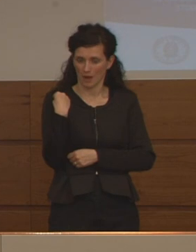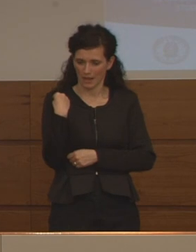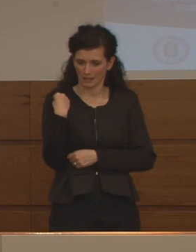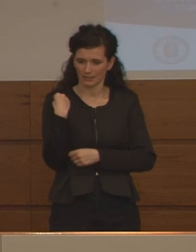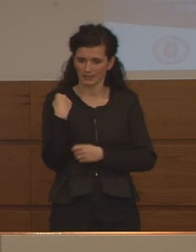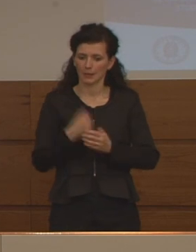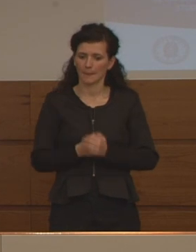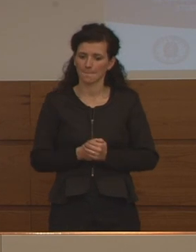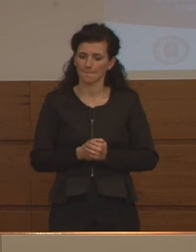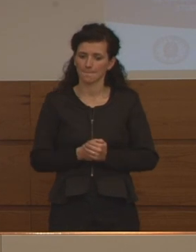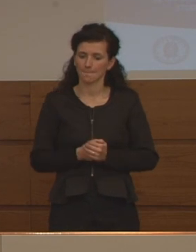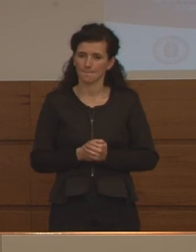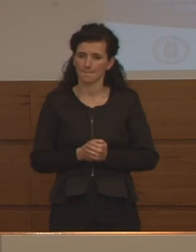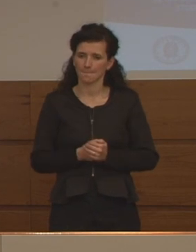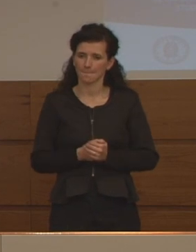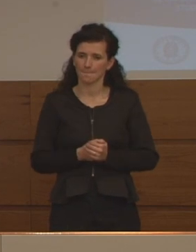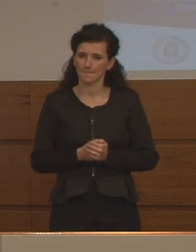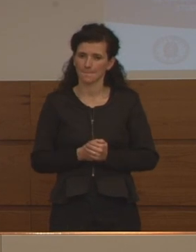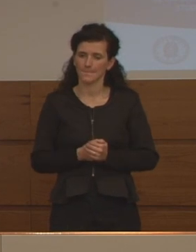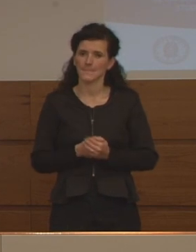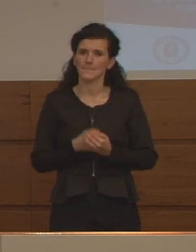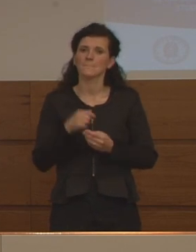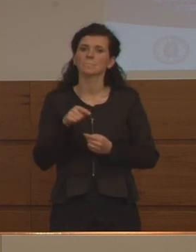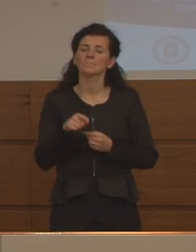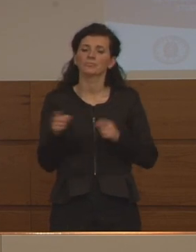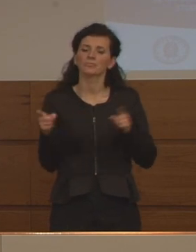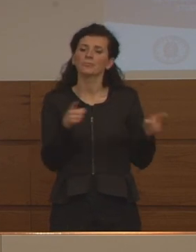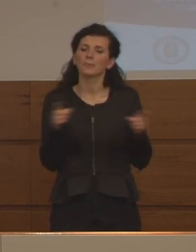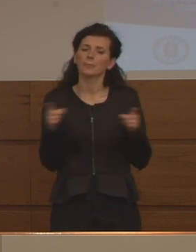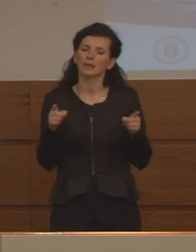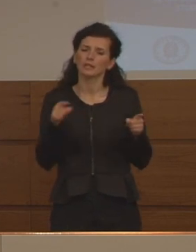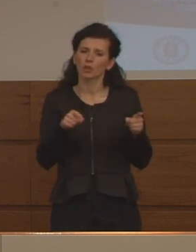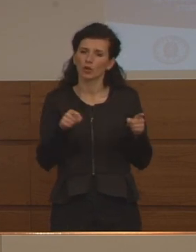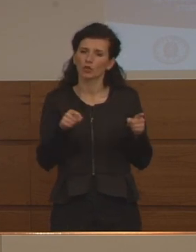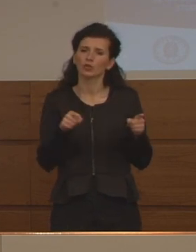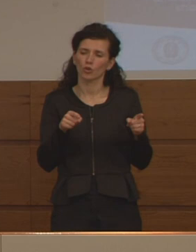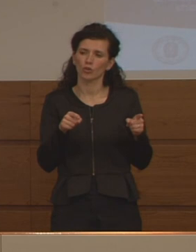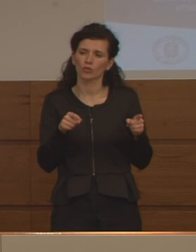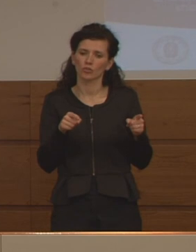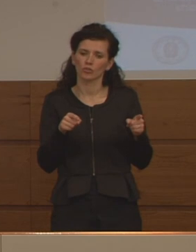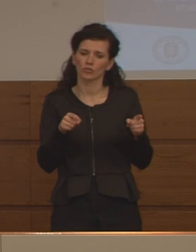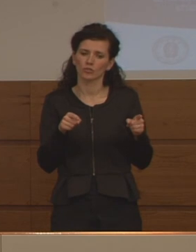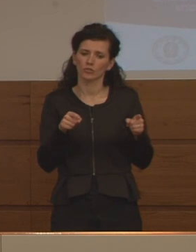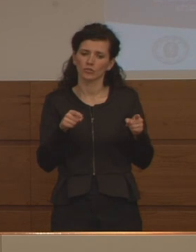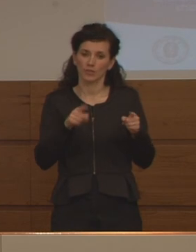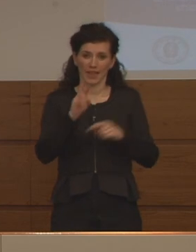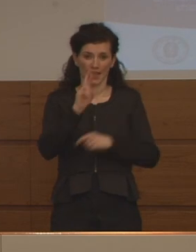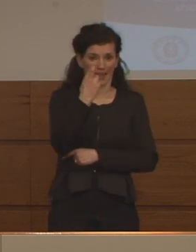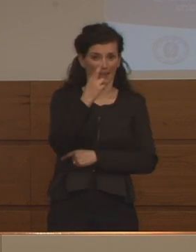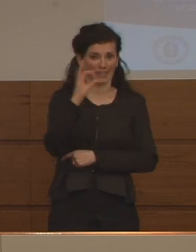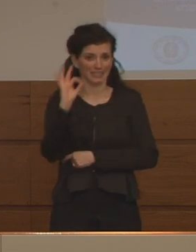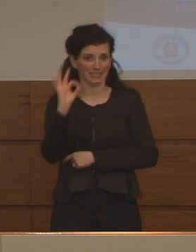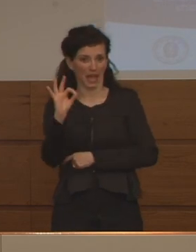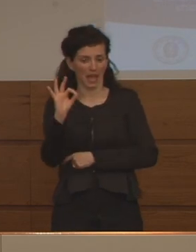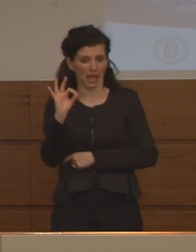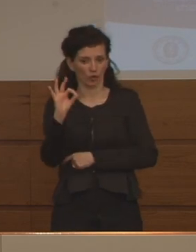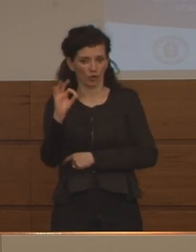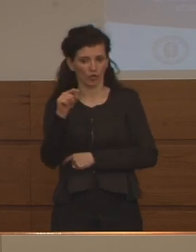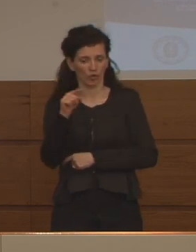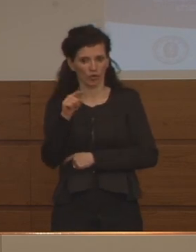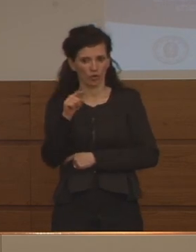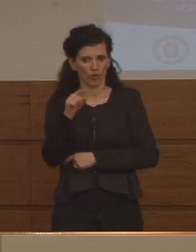nel periodo di massima valore del re con zero era